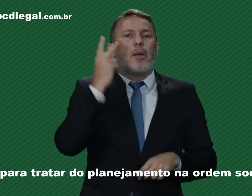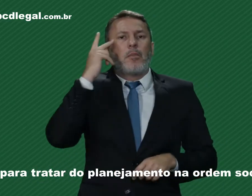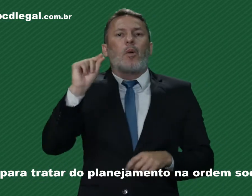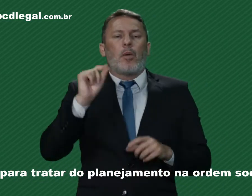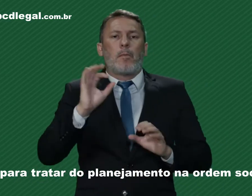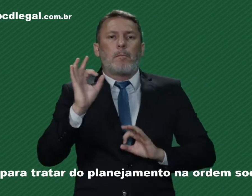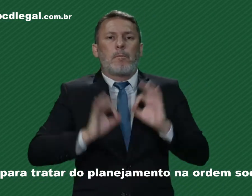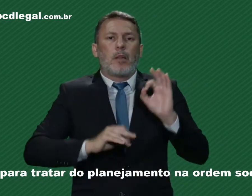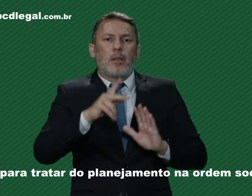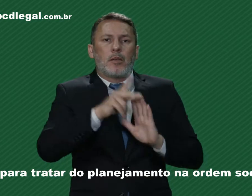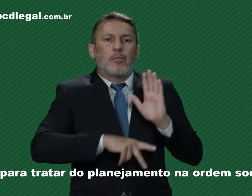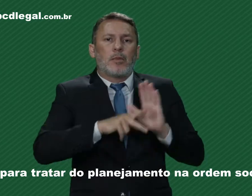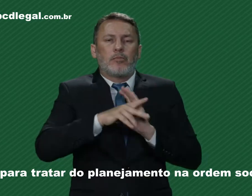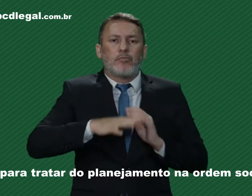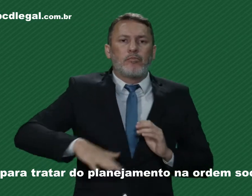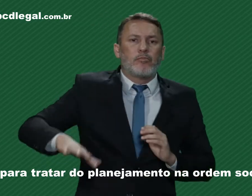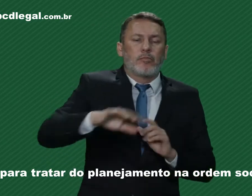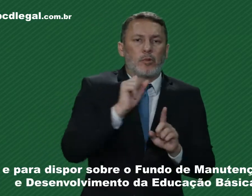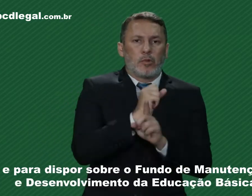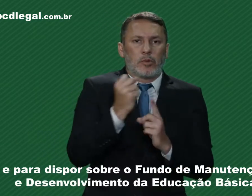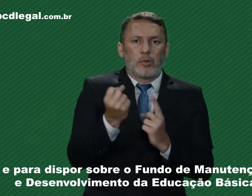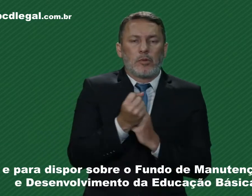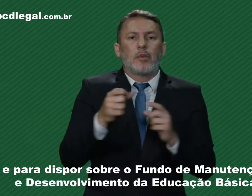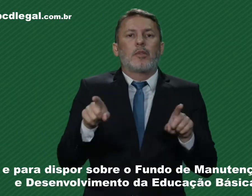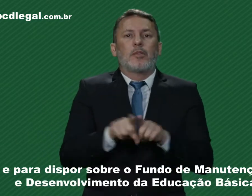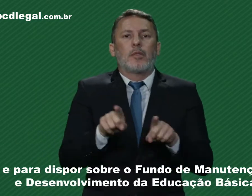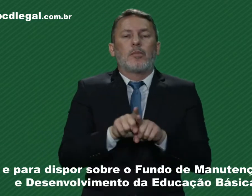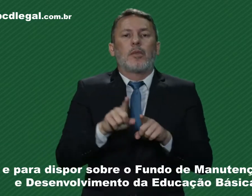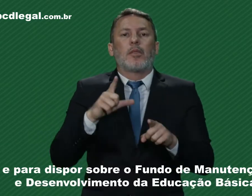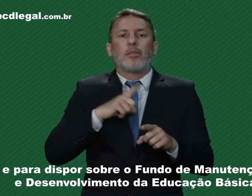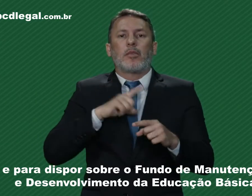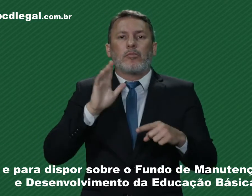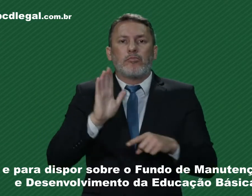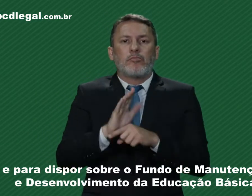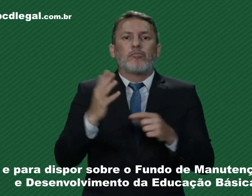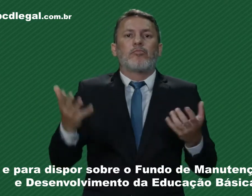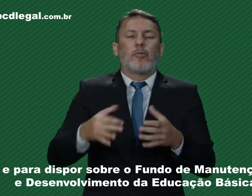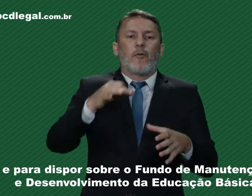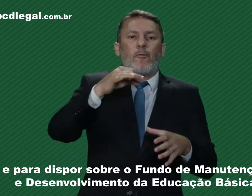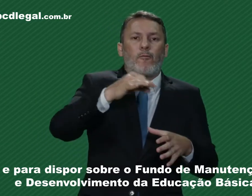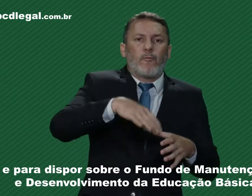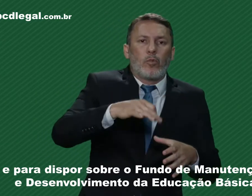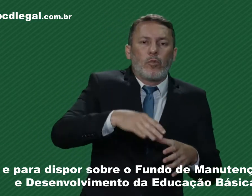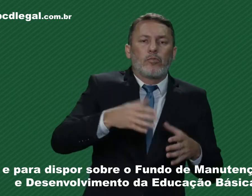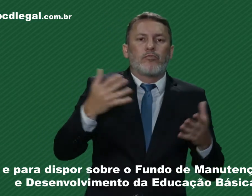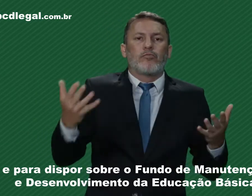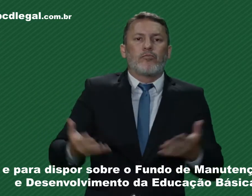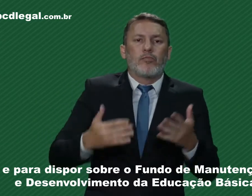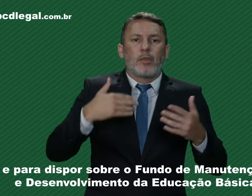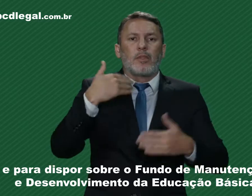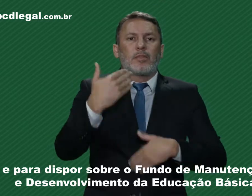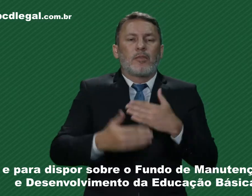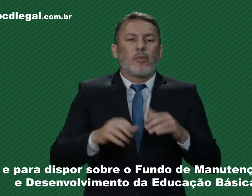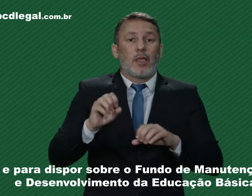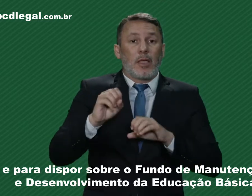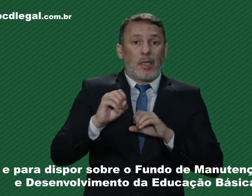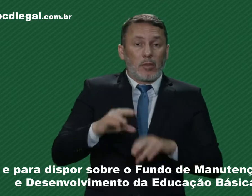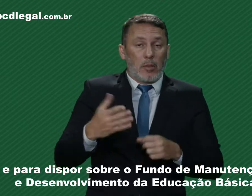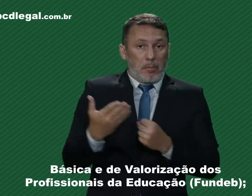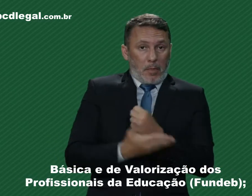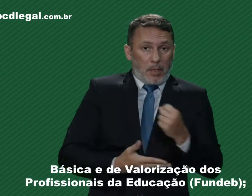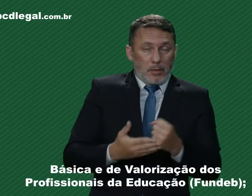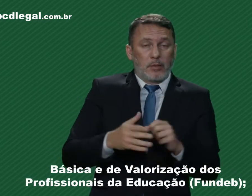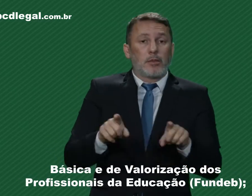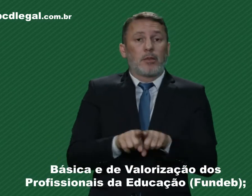tratar do planejamento na ordem social e para dispor sobre o Fundo de Manutenção e Desenvolvimento da Educação